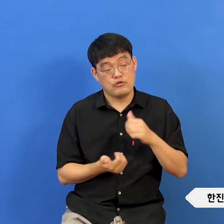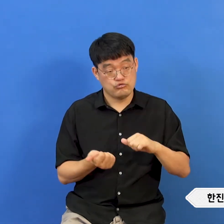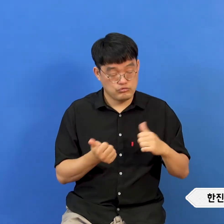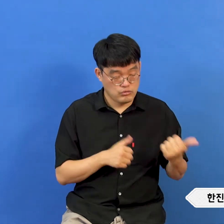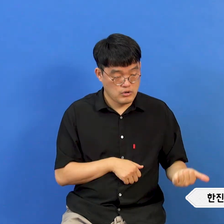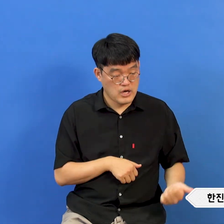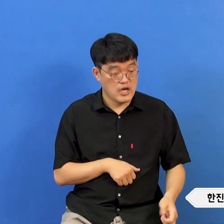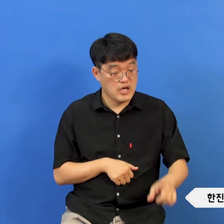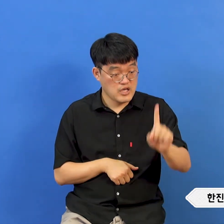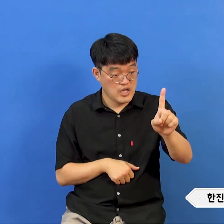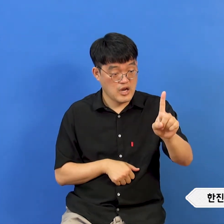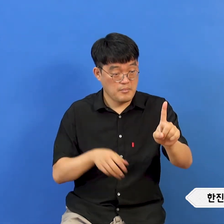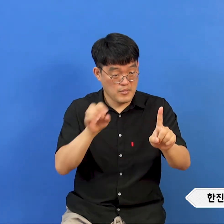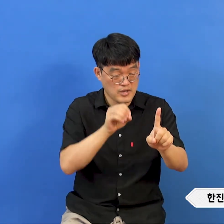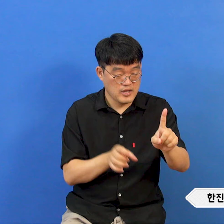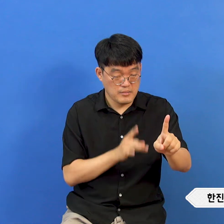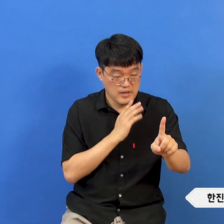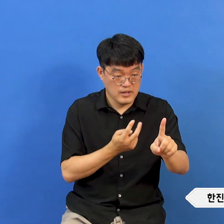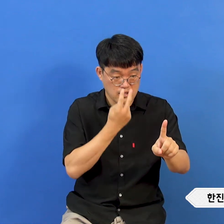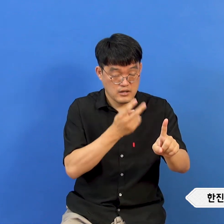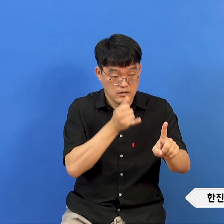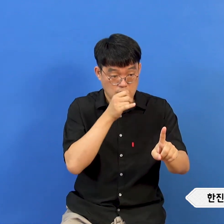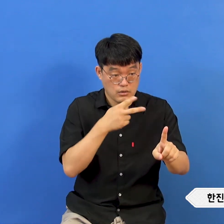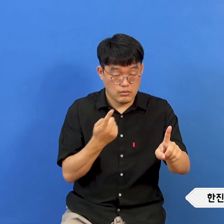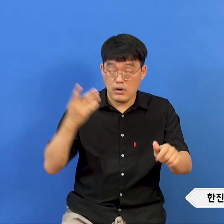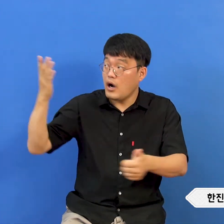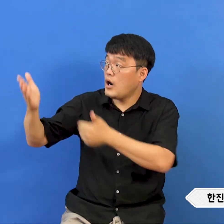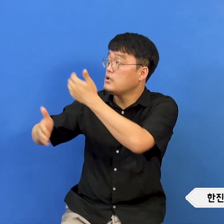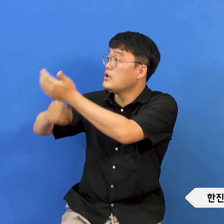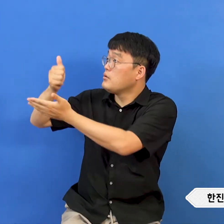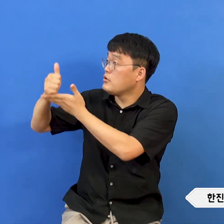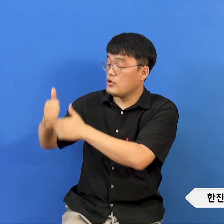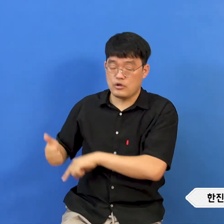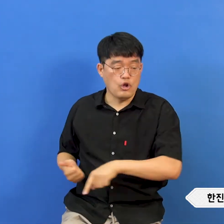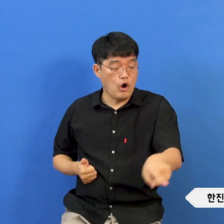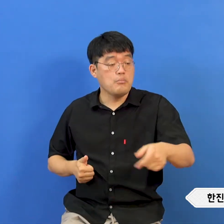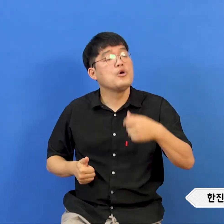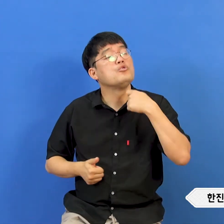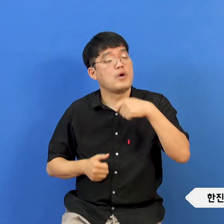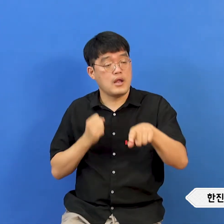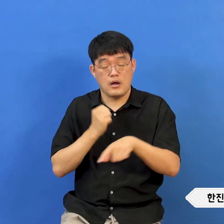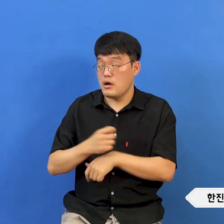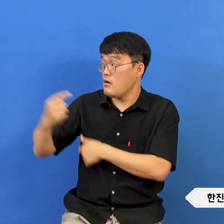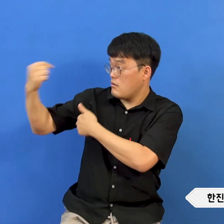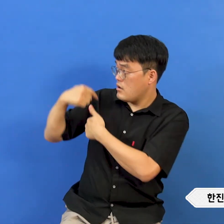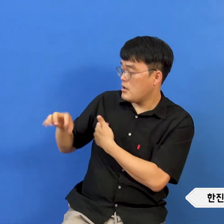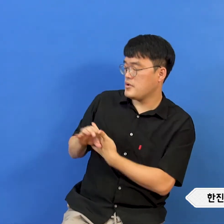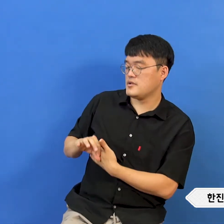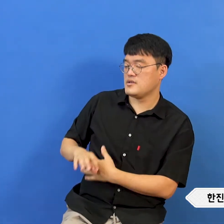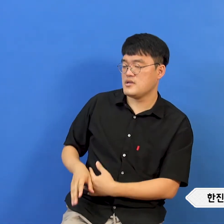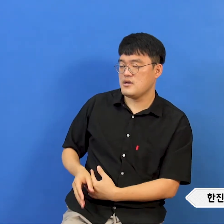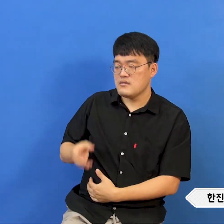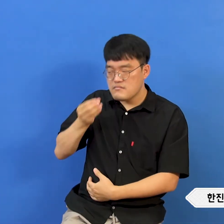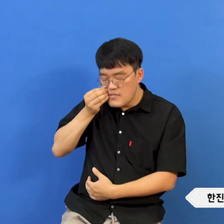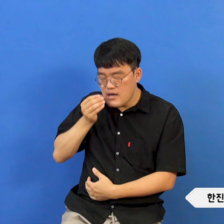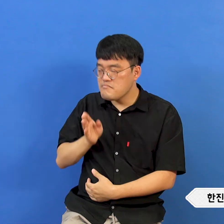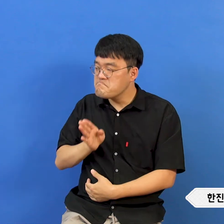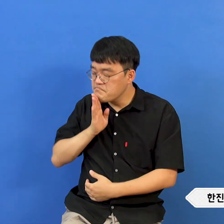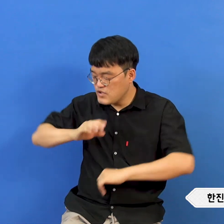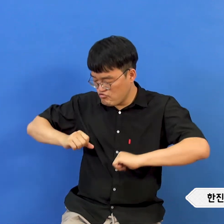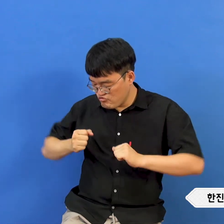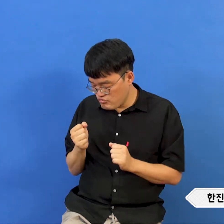없어도 하나님께서 너 오늘 면도해라 하면 예 하고 할 수 있는 것이 성경이 말하는